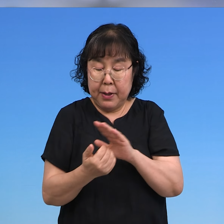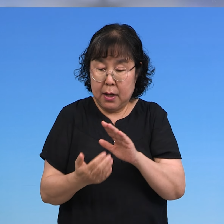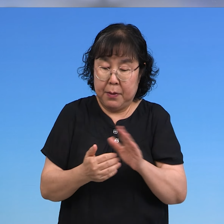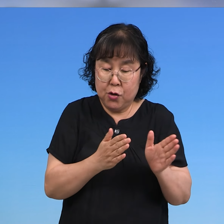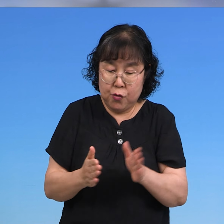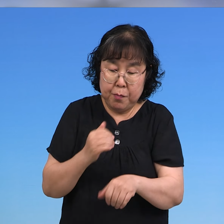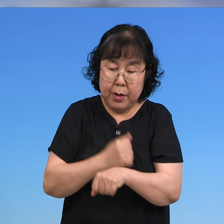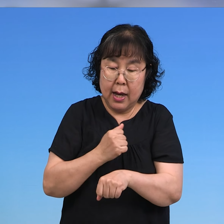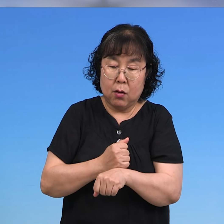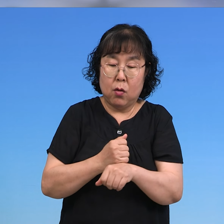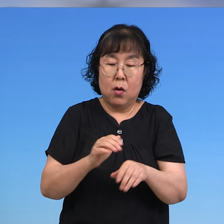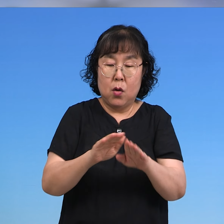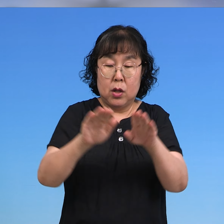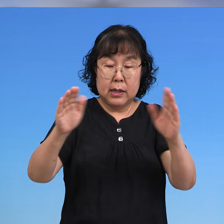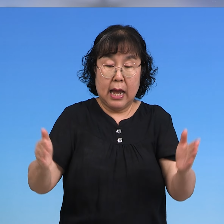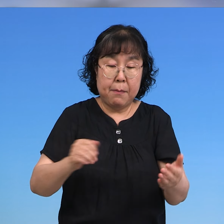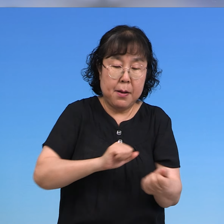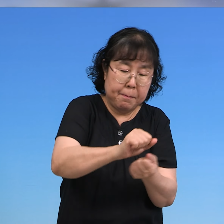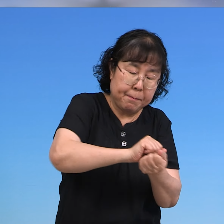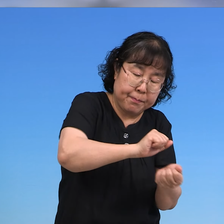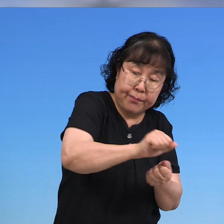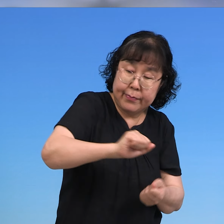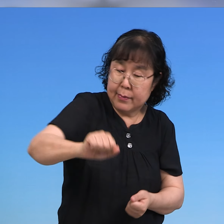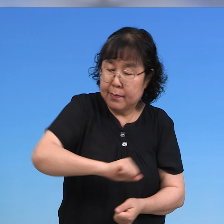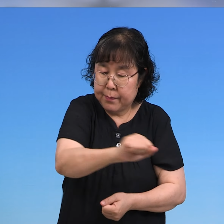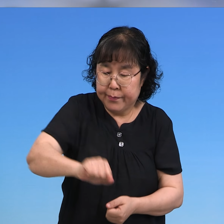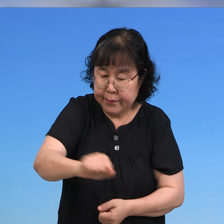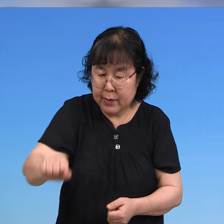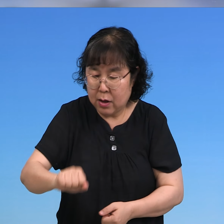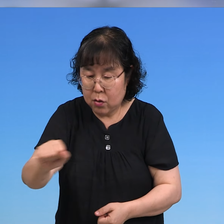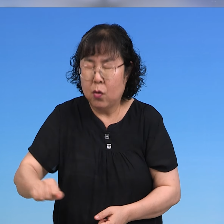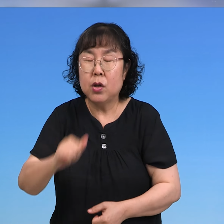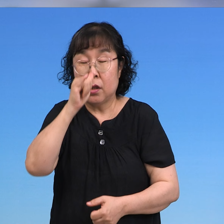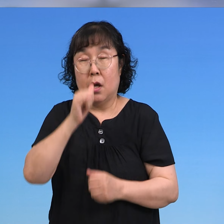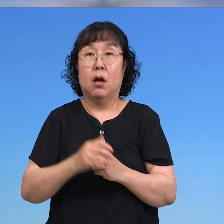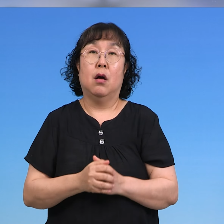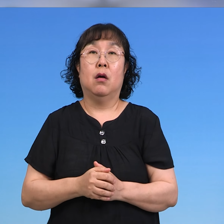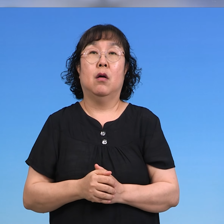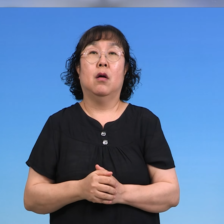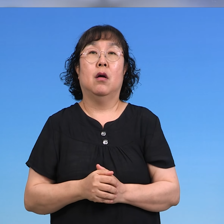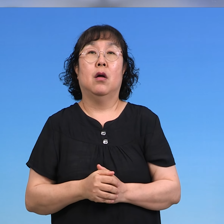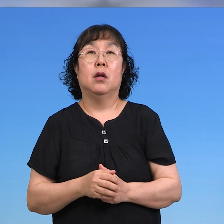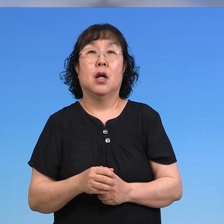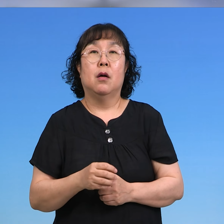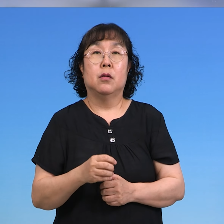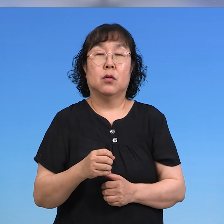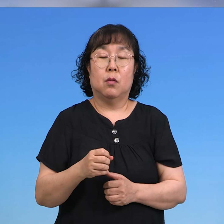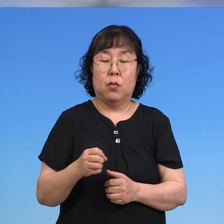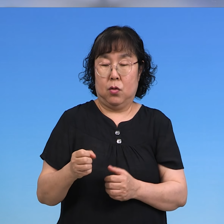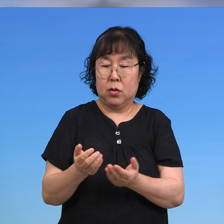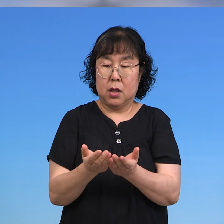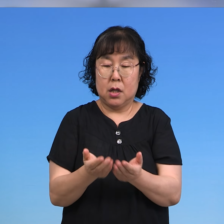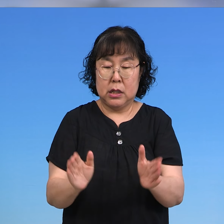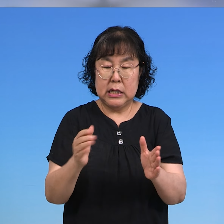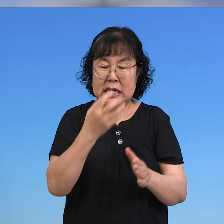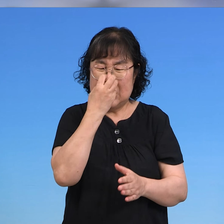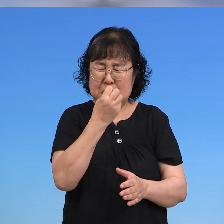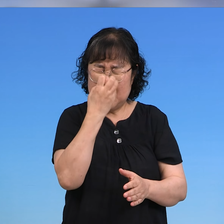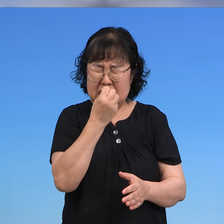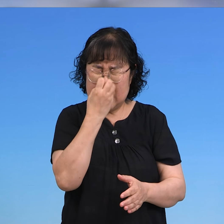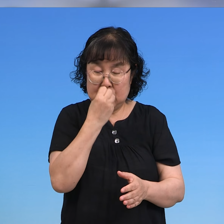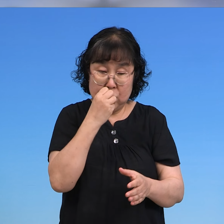다 닦았는데 할 일이 없으면 막 테이블 또 닦아요. 그리고 그 쓰레기통 한 시간 전에 비웠어. 그래서